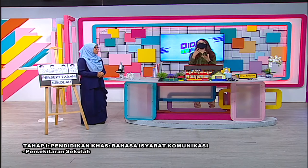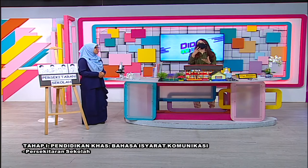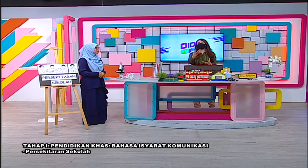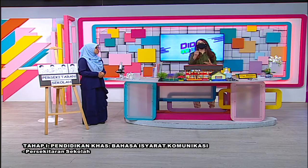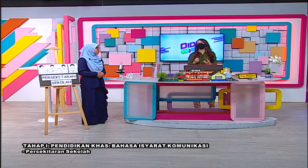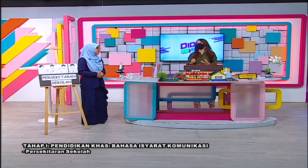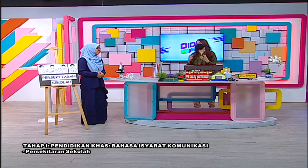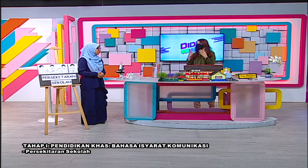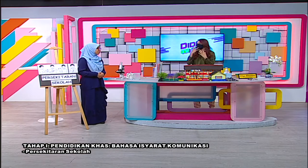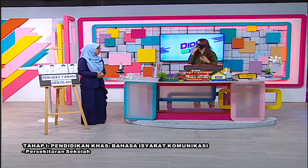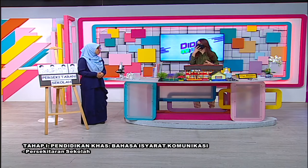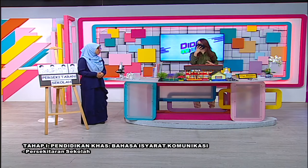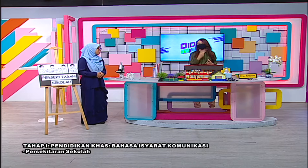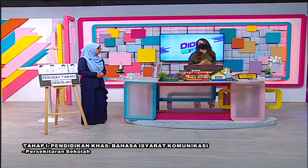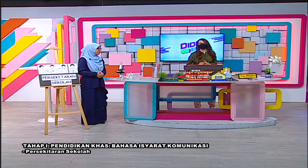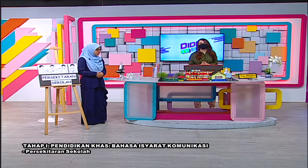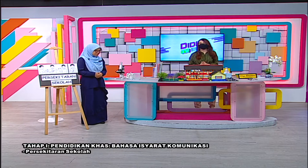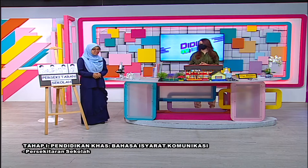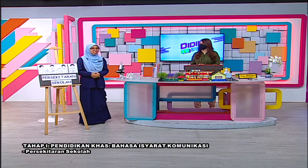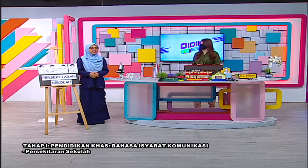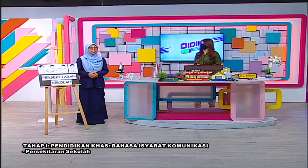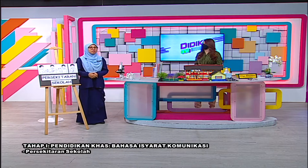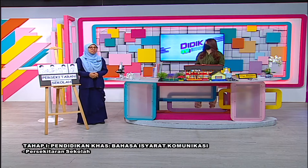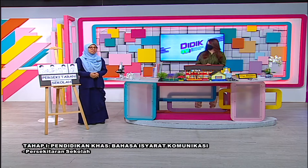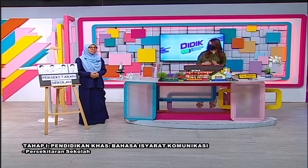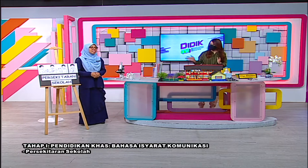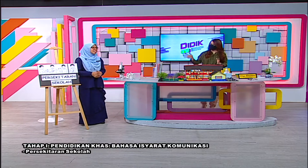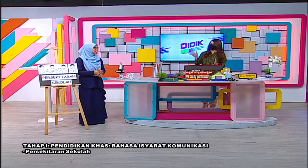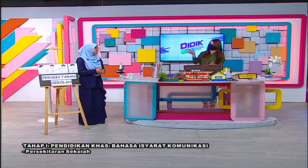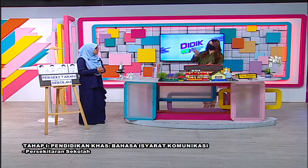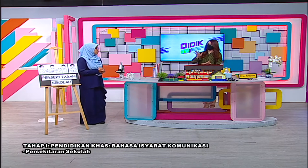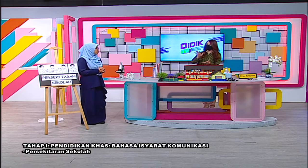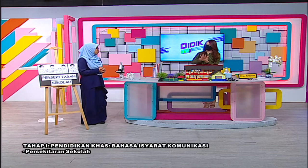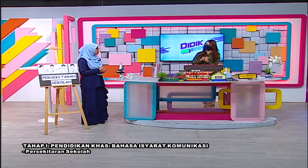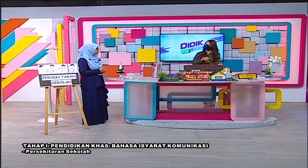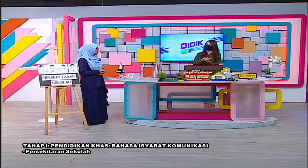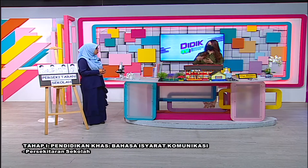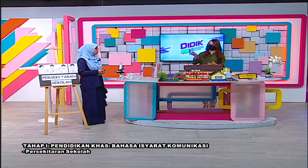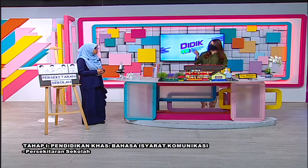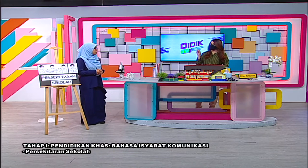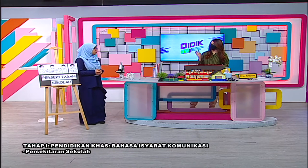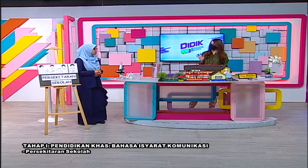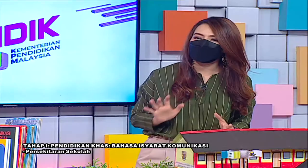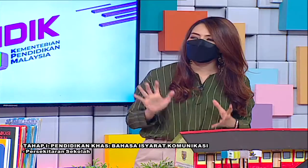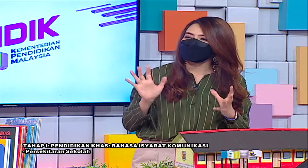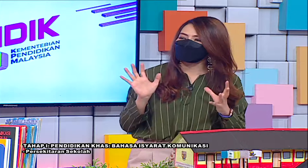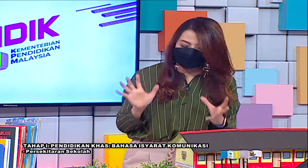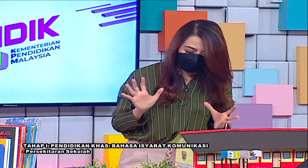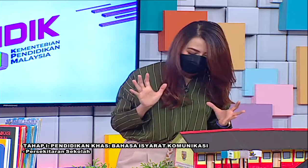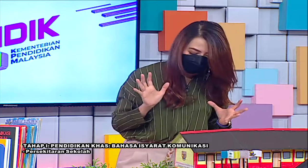supaya murid-murid di rumah dapat membaca gerak bibir cikgu. Ya, okey. Baik cikgu, kalau tadi awal-awal cikgu dah bagi tahu tentang 5 persekitaran